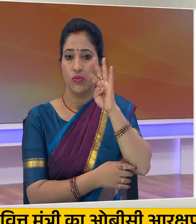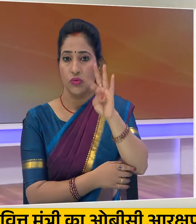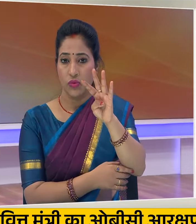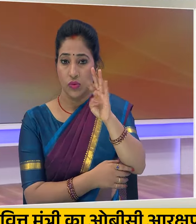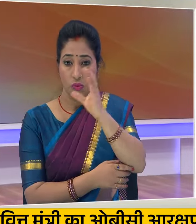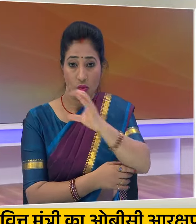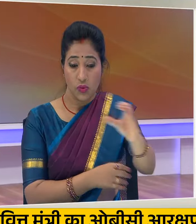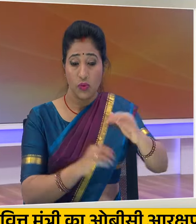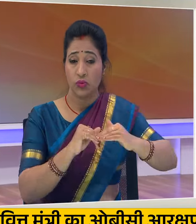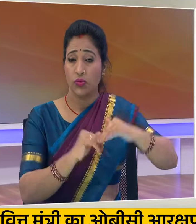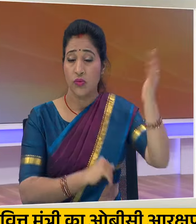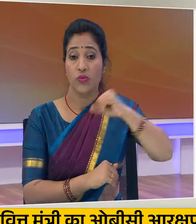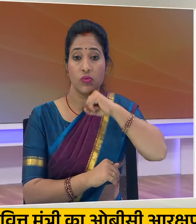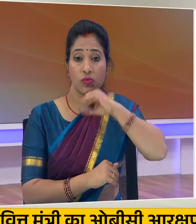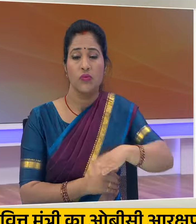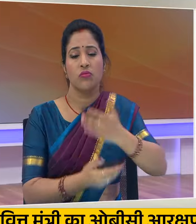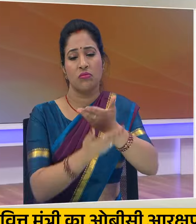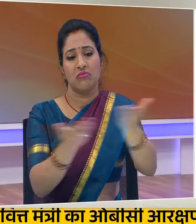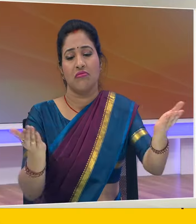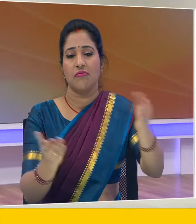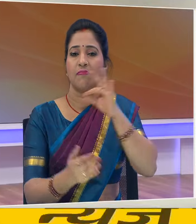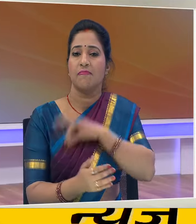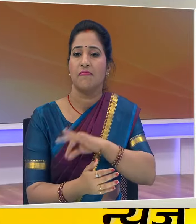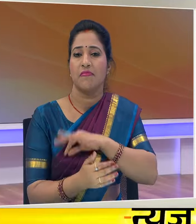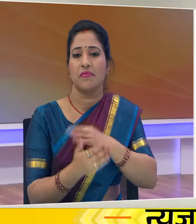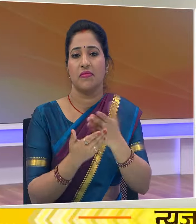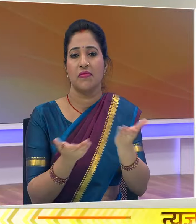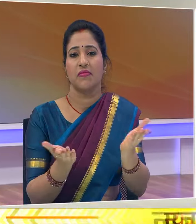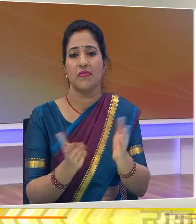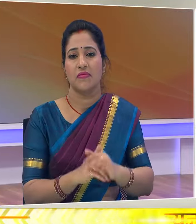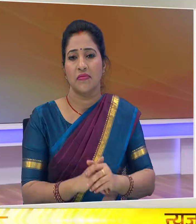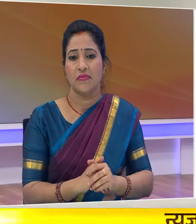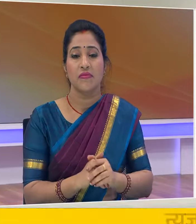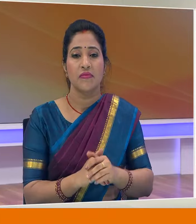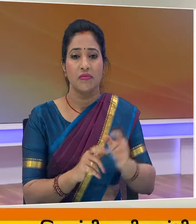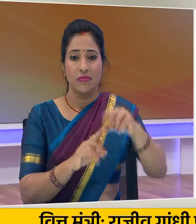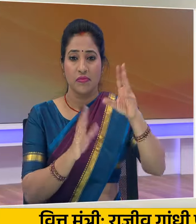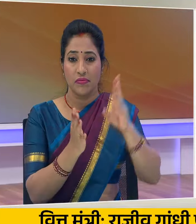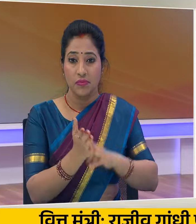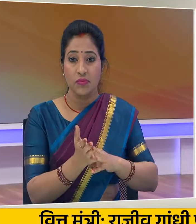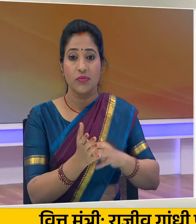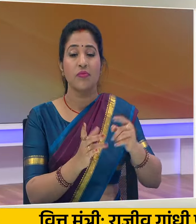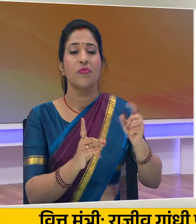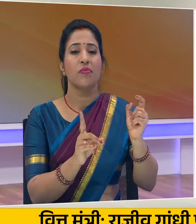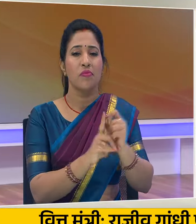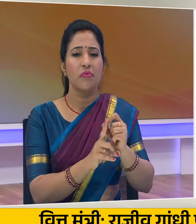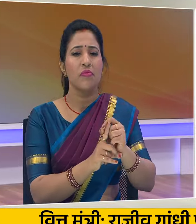4 करोड़ से अधिक युवाओं को मिलने का। ये पीएम पैकेज